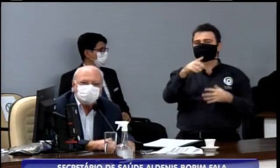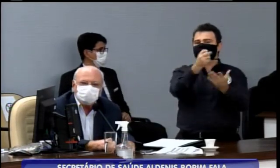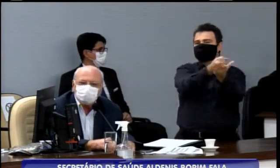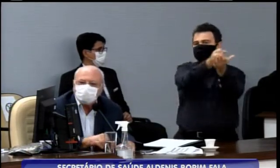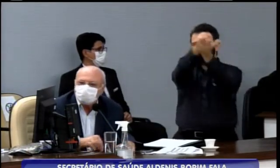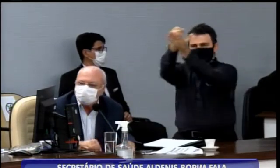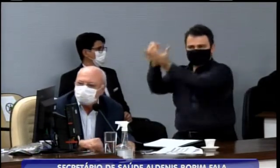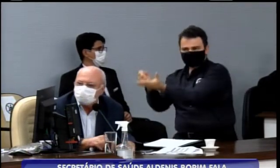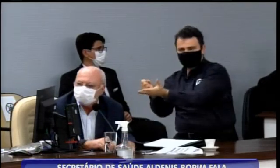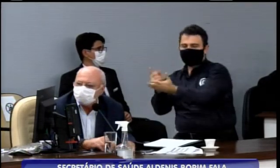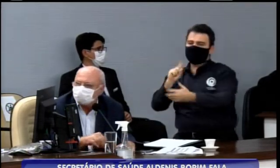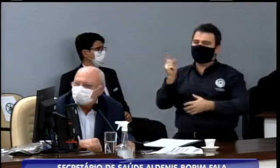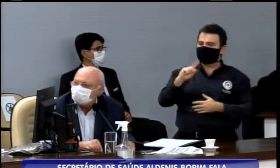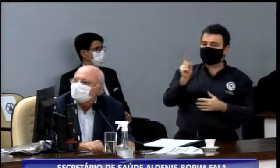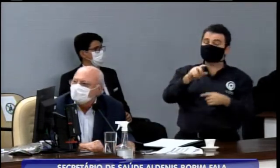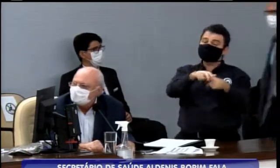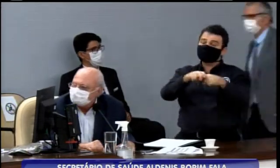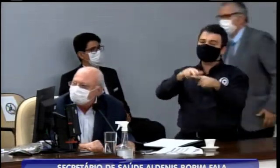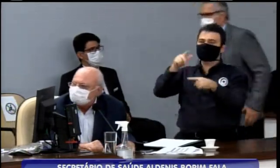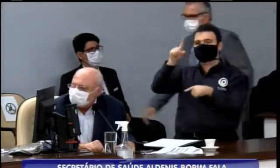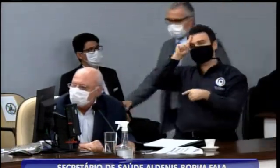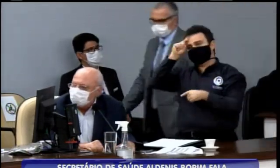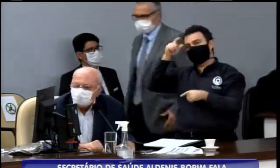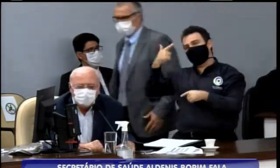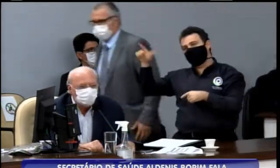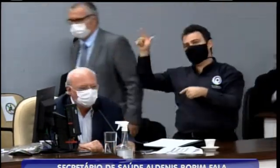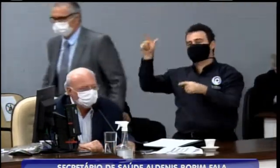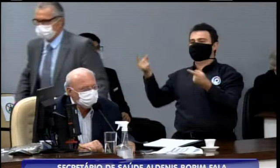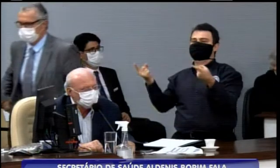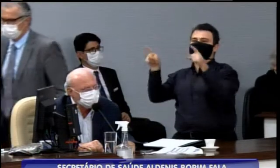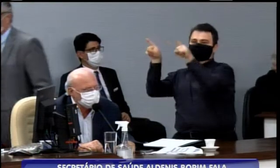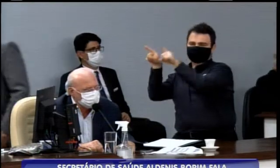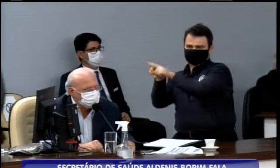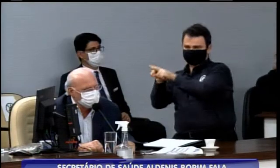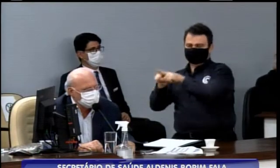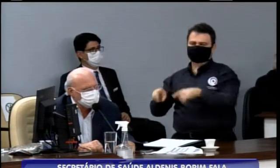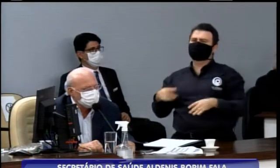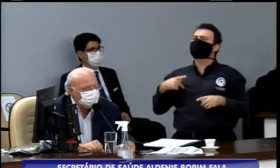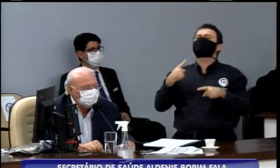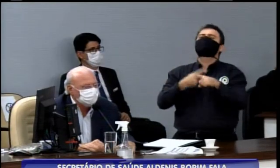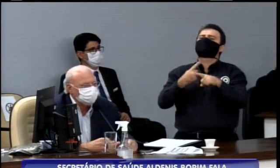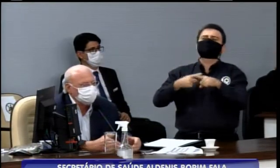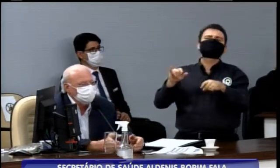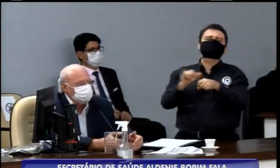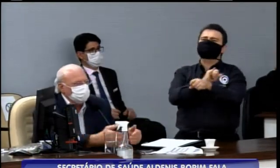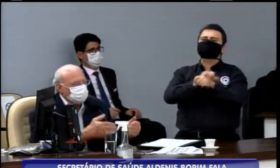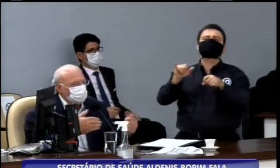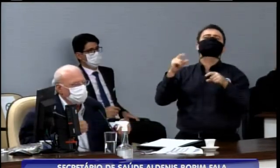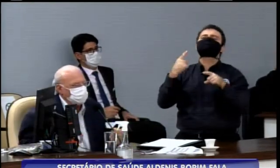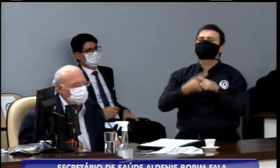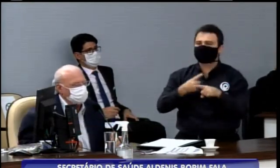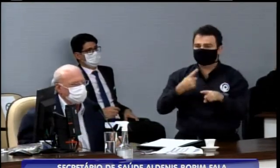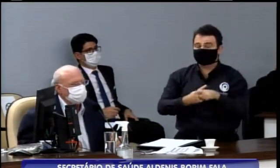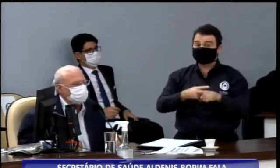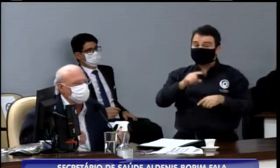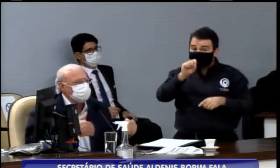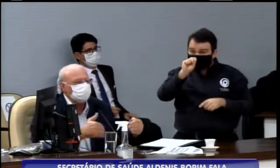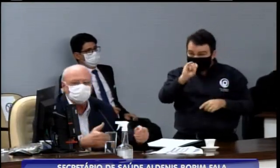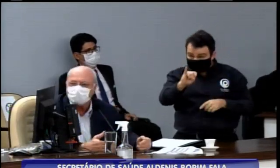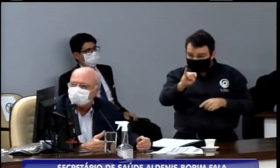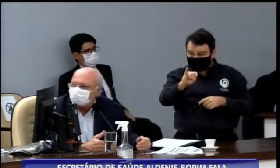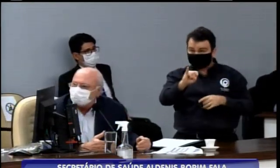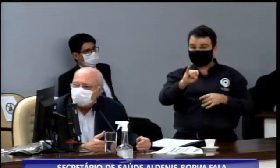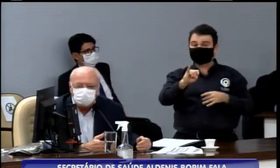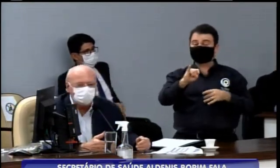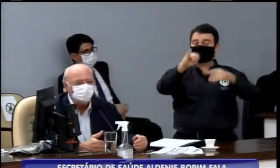ele vai ter um convênio com o hospital terciário. Por que nós fizemos isso? Porque se ele voltar para a rede, até a gente